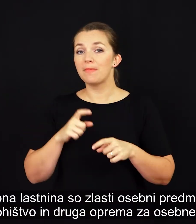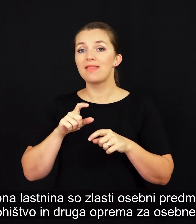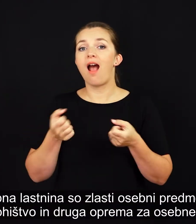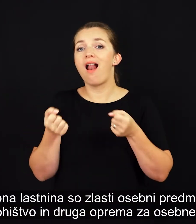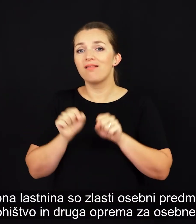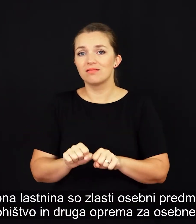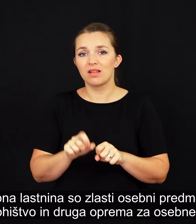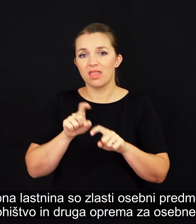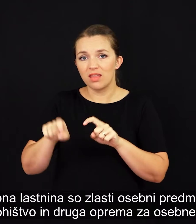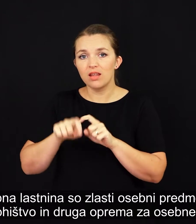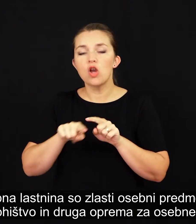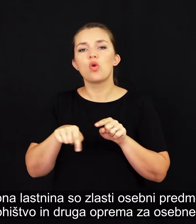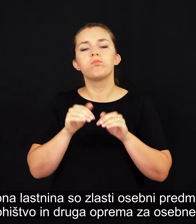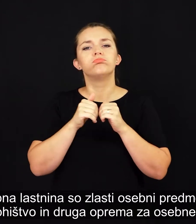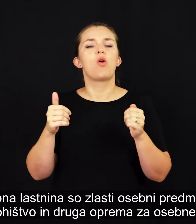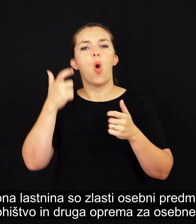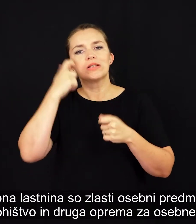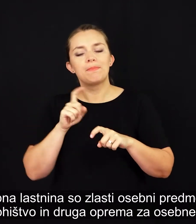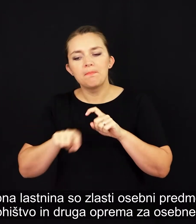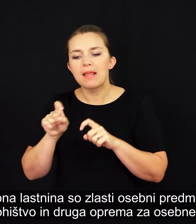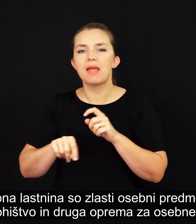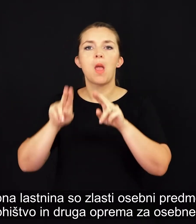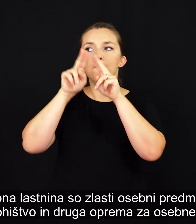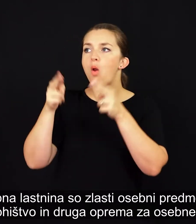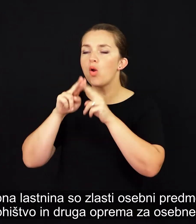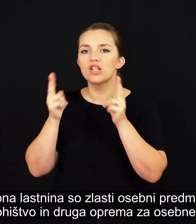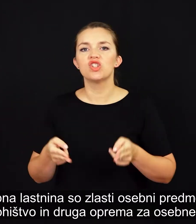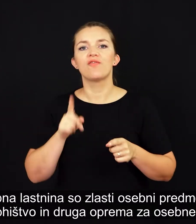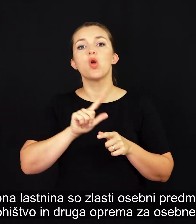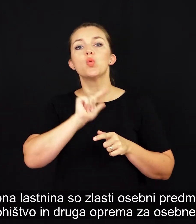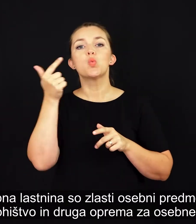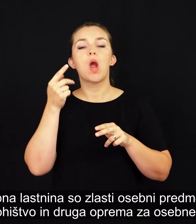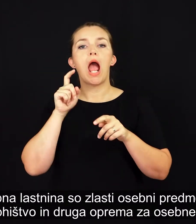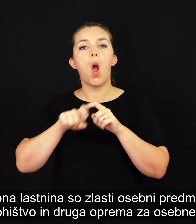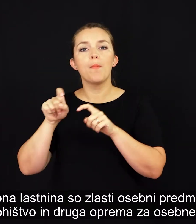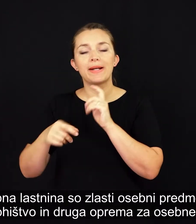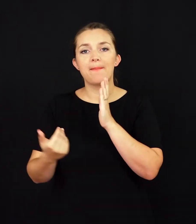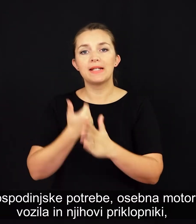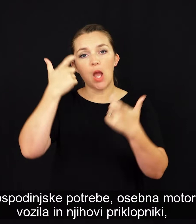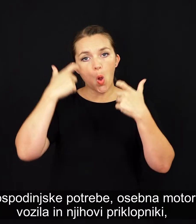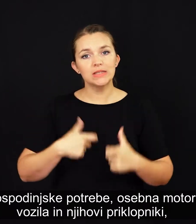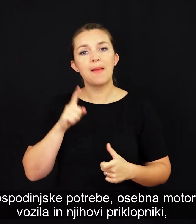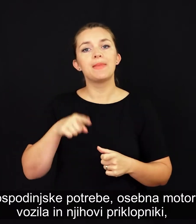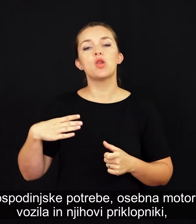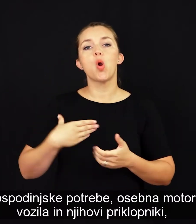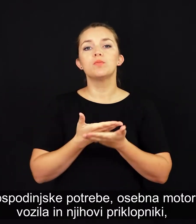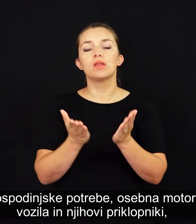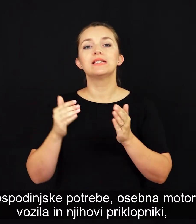so zlasti osebni predmeti, pohištvo in druga oprema za osebne in gospodinjske potrebe,